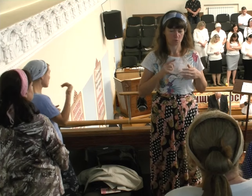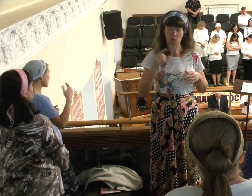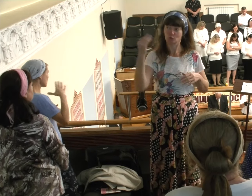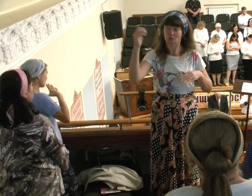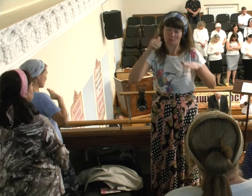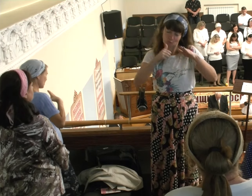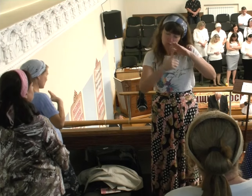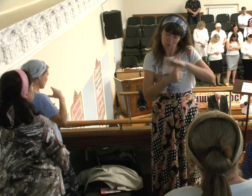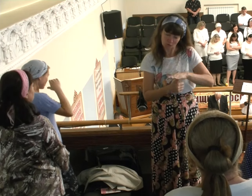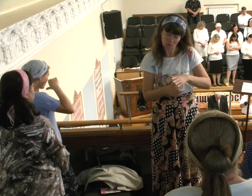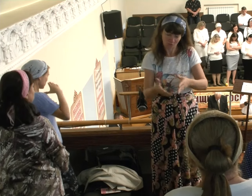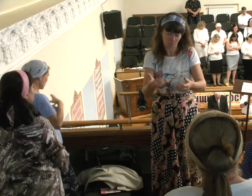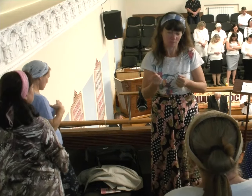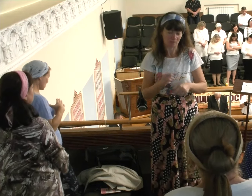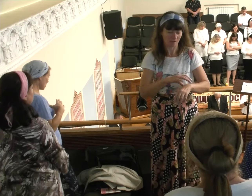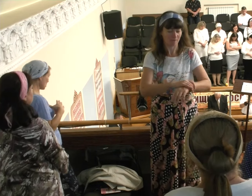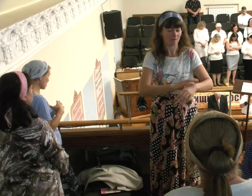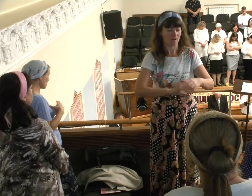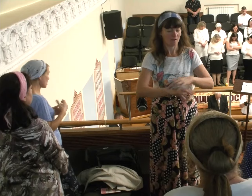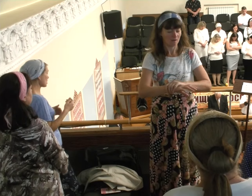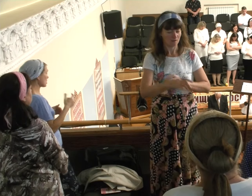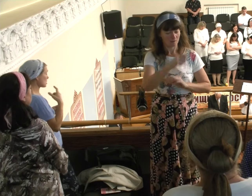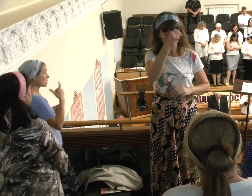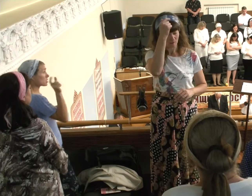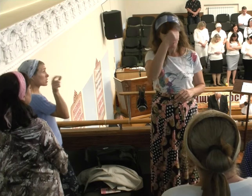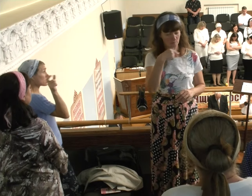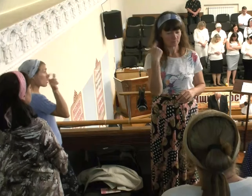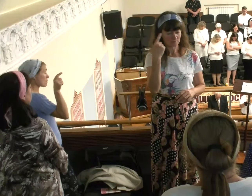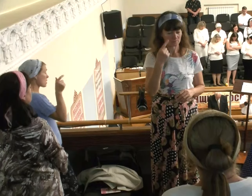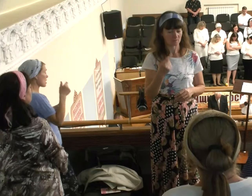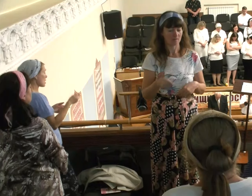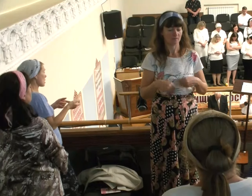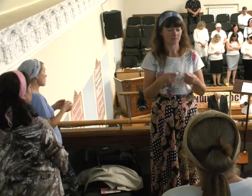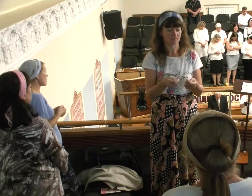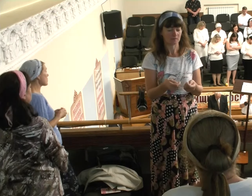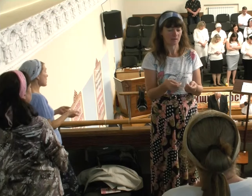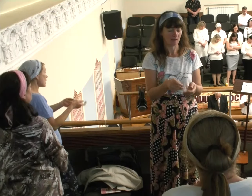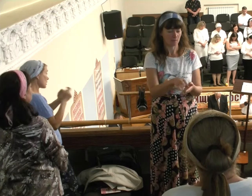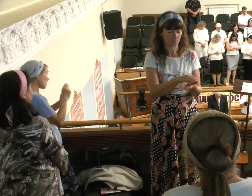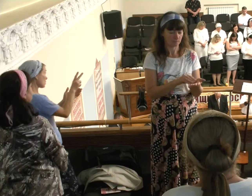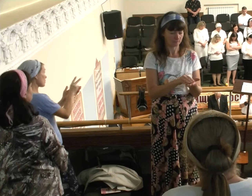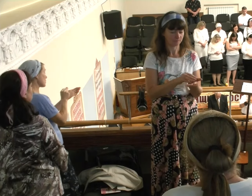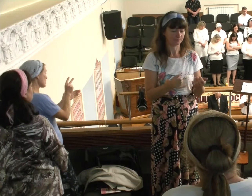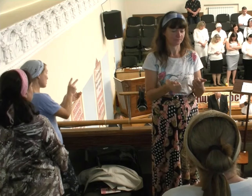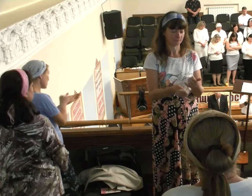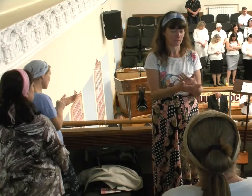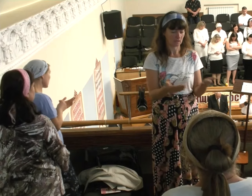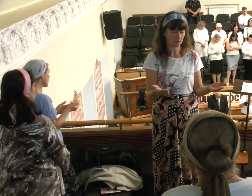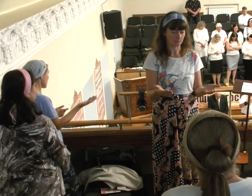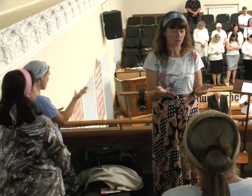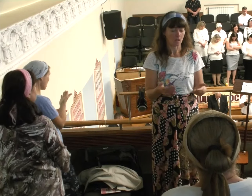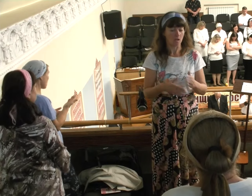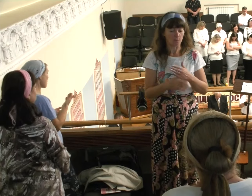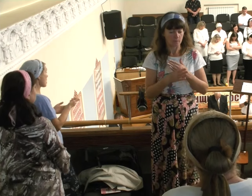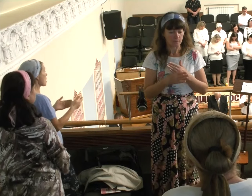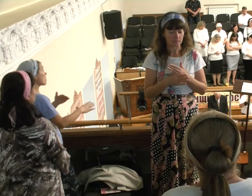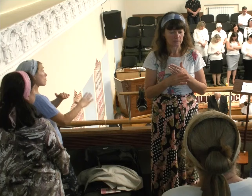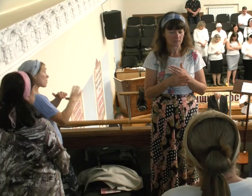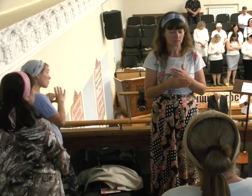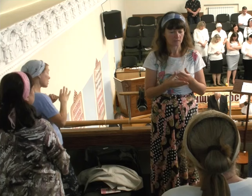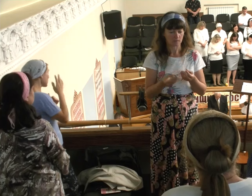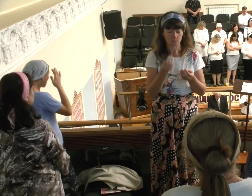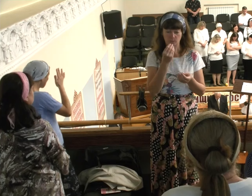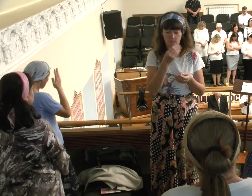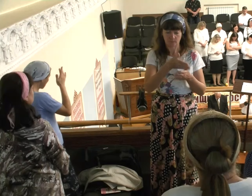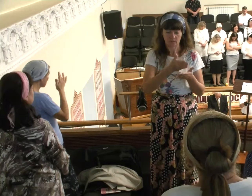себя, приняв образ раба и дал нам пример для подражания. Помоги нам, принимая этот хлеб,